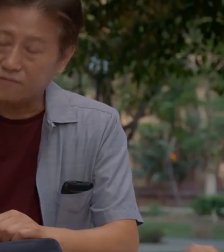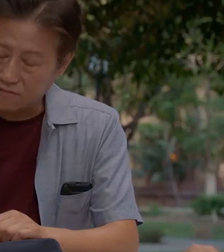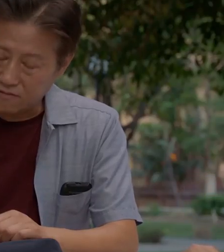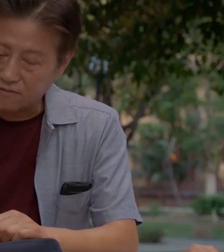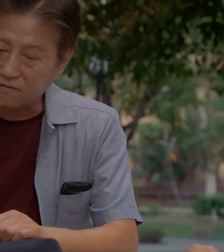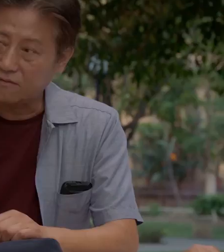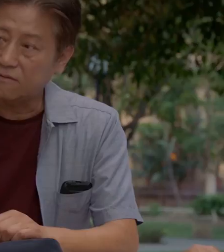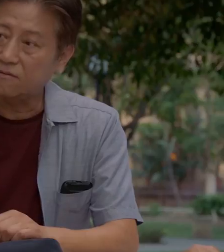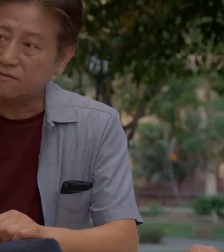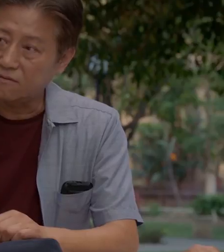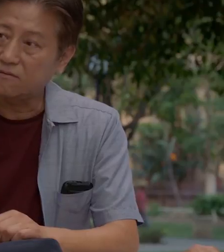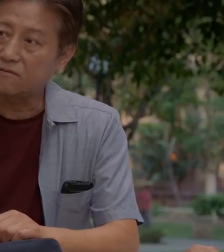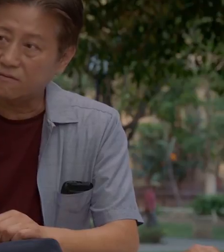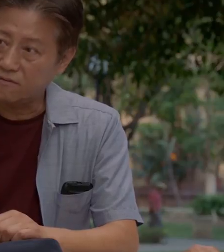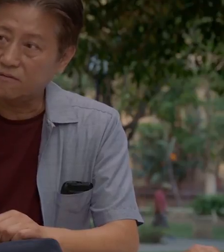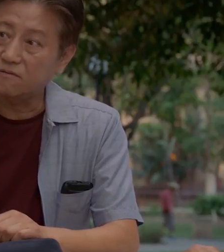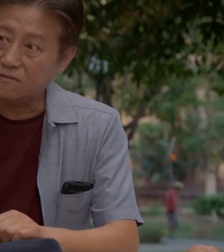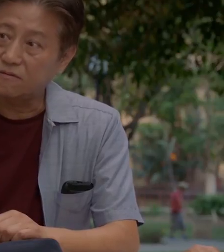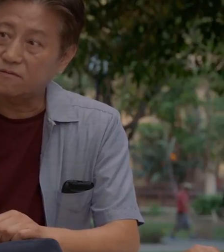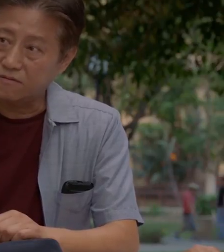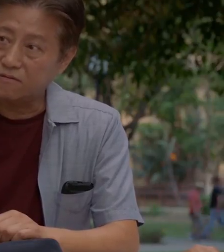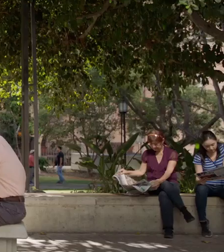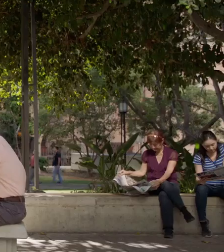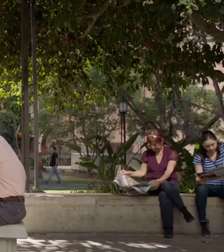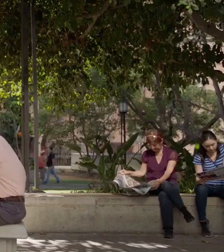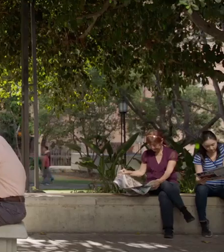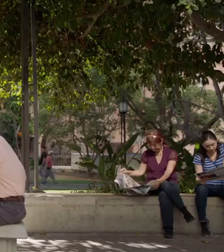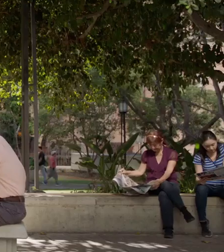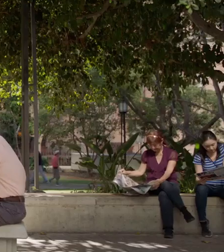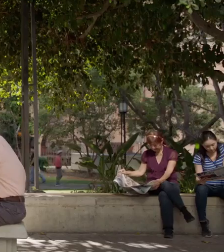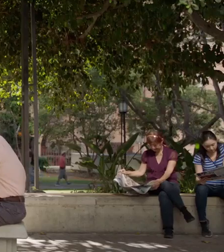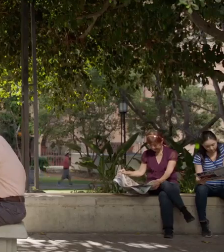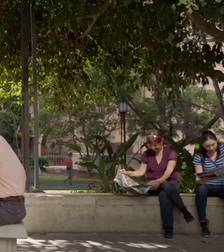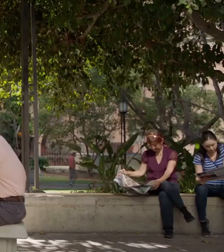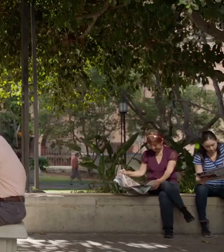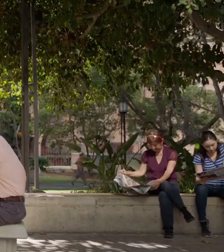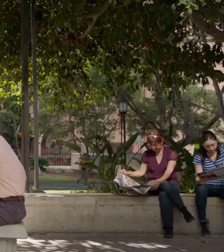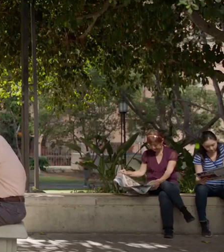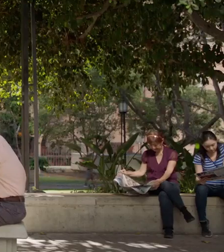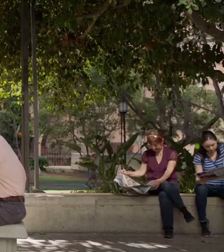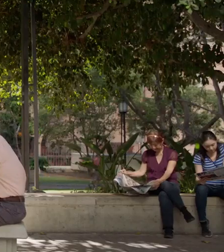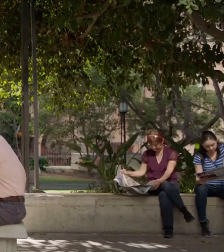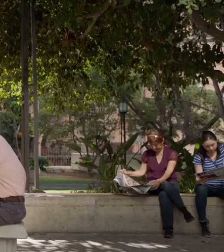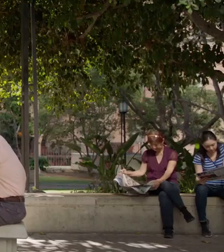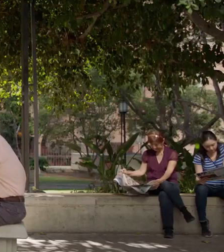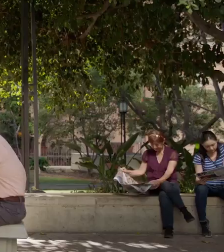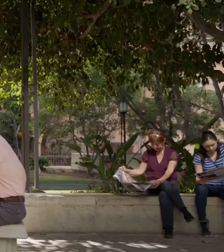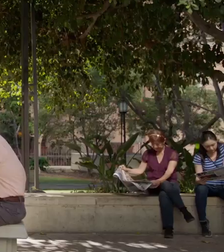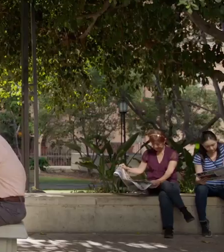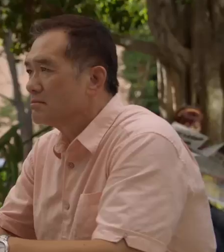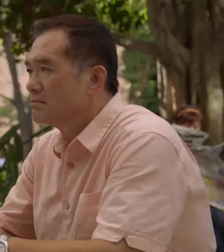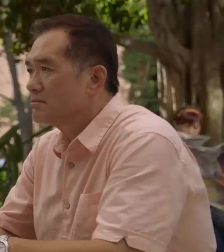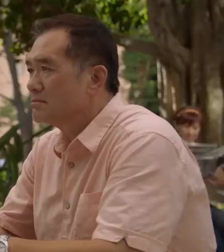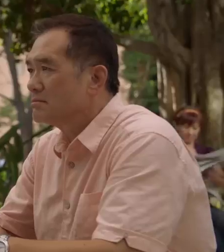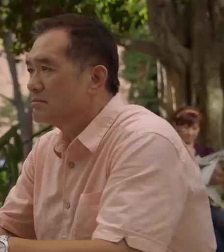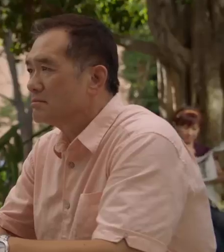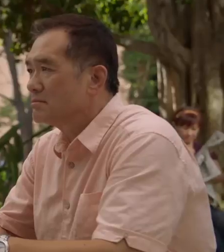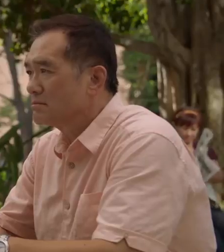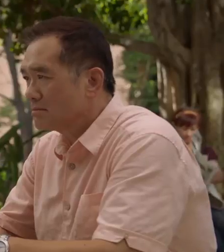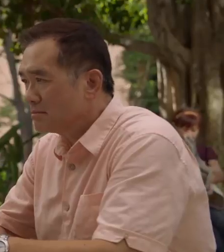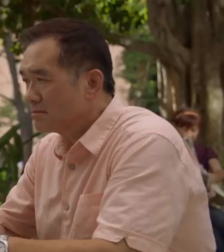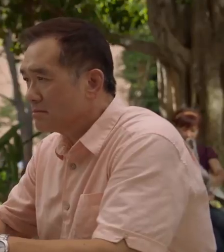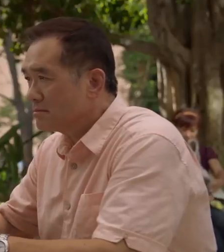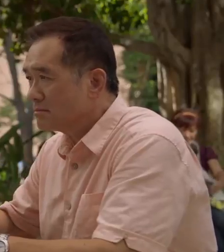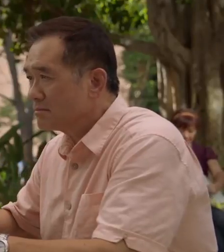口普查，就可以协助公共资金的分配，比如地方医疗，更多的政府席位。想要给自己发声